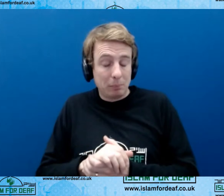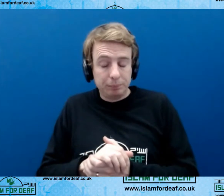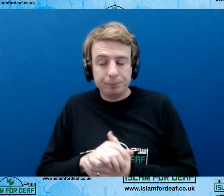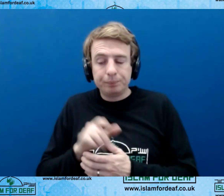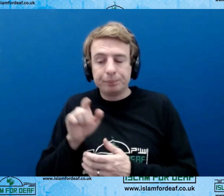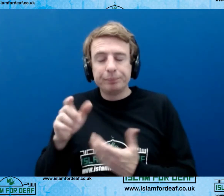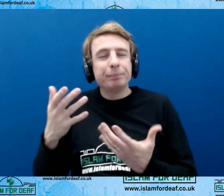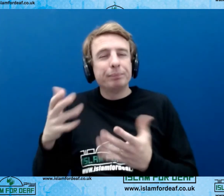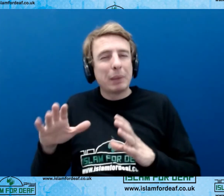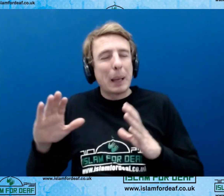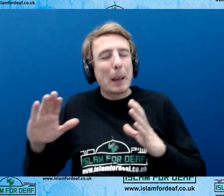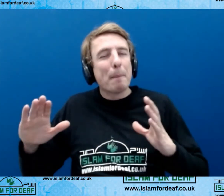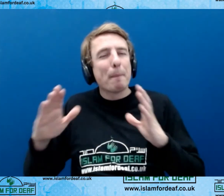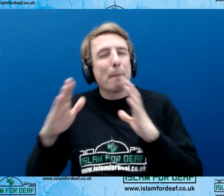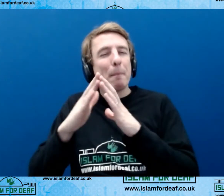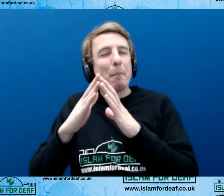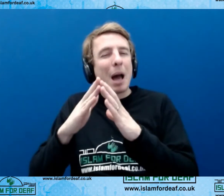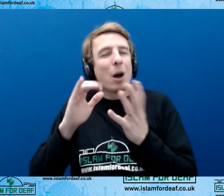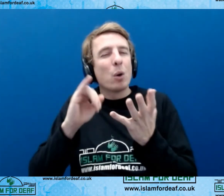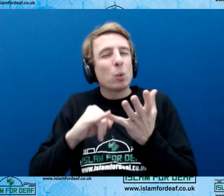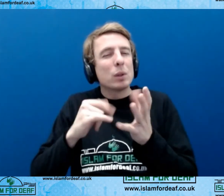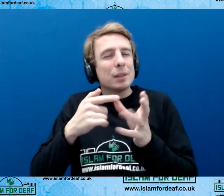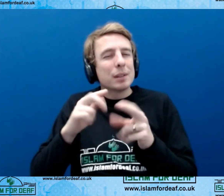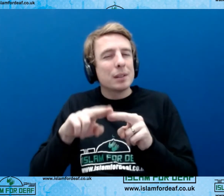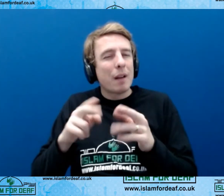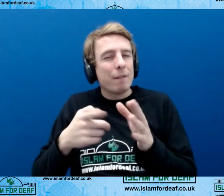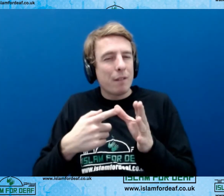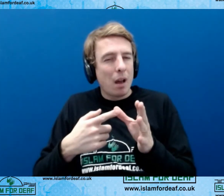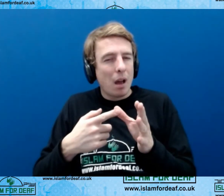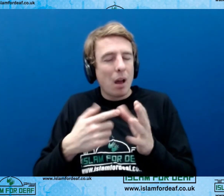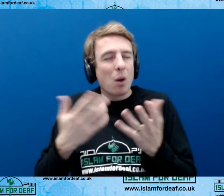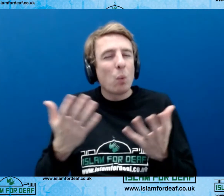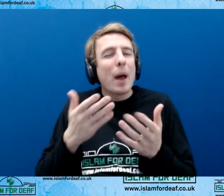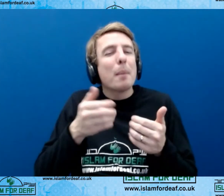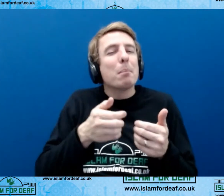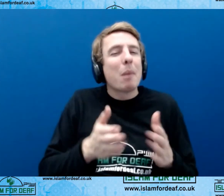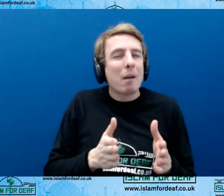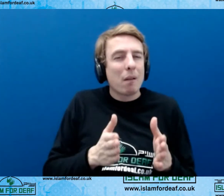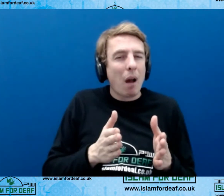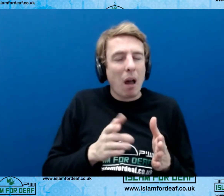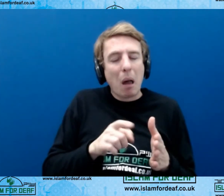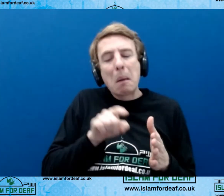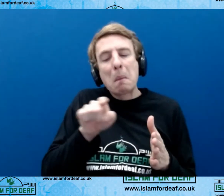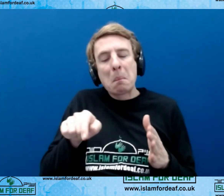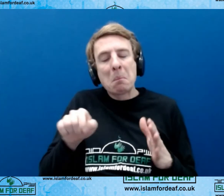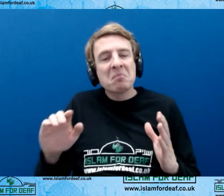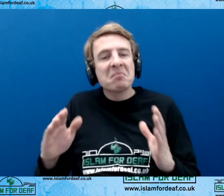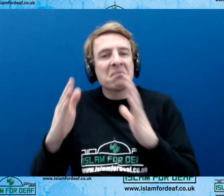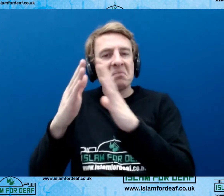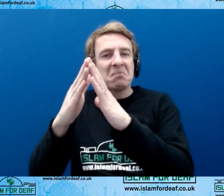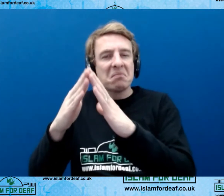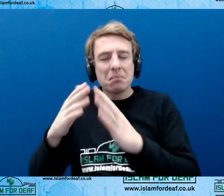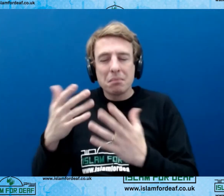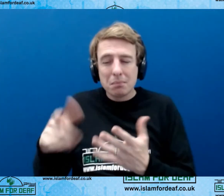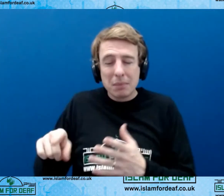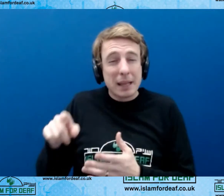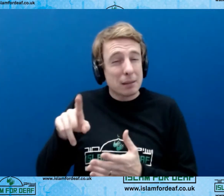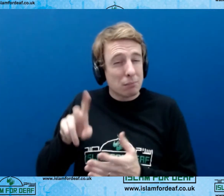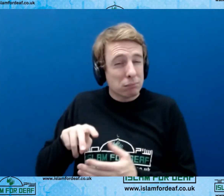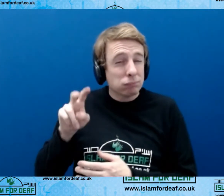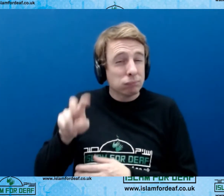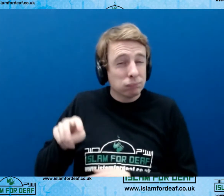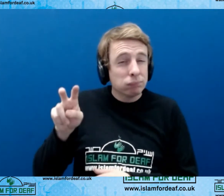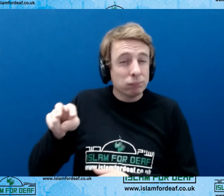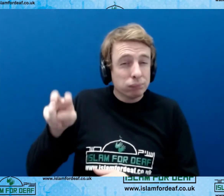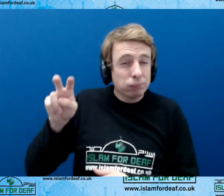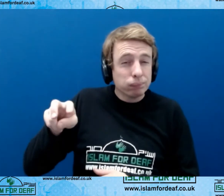There's a mountain in Mecca called Safa. فقال يا صباحاه، وهذه كلمة عند العرب معروفة إذا